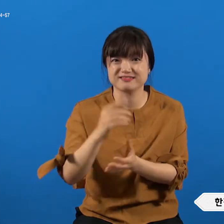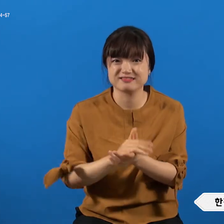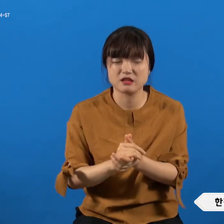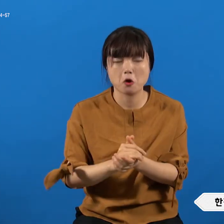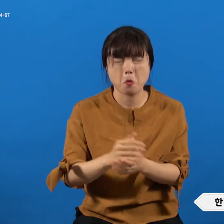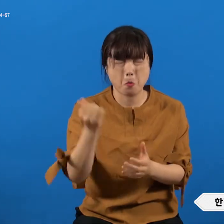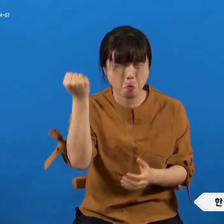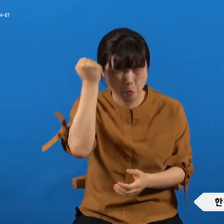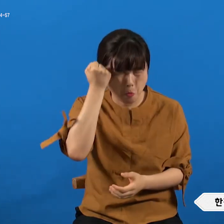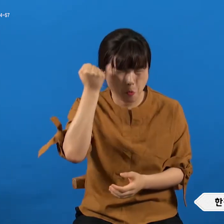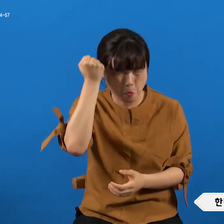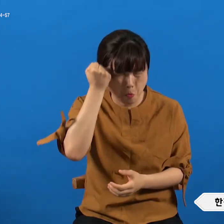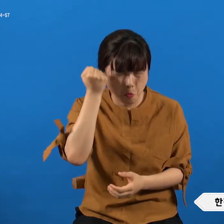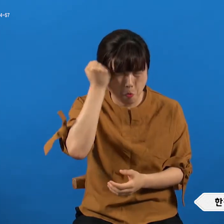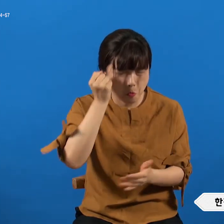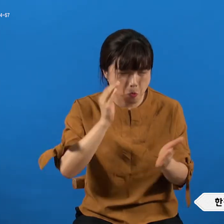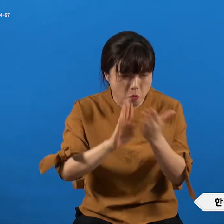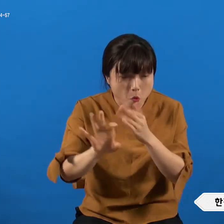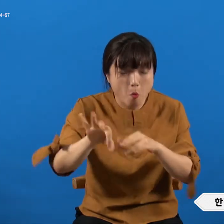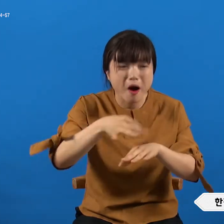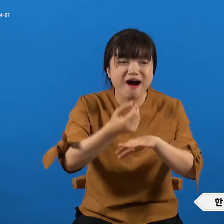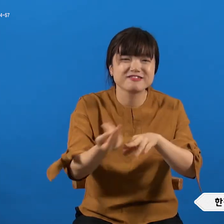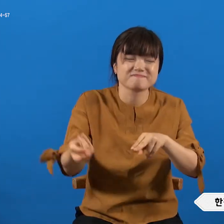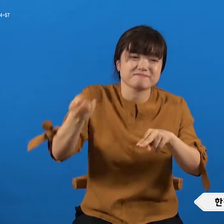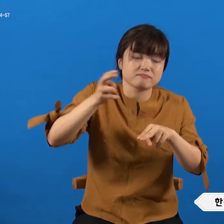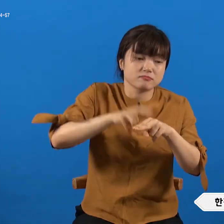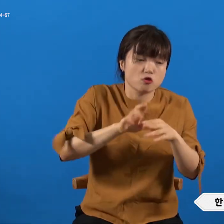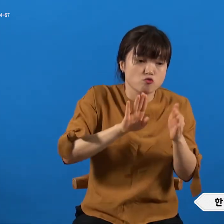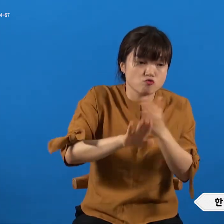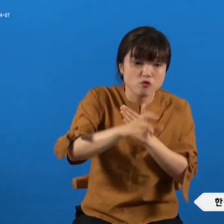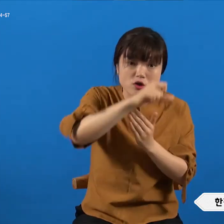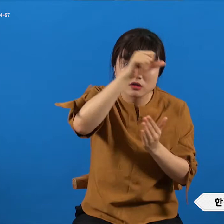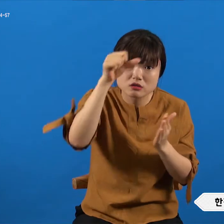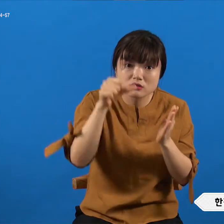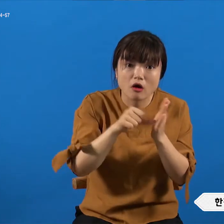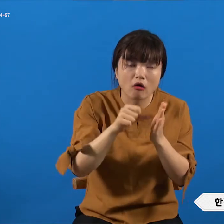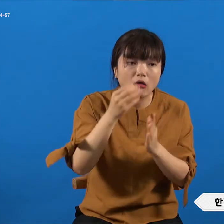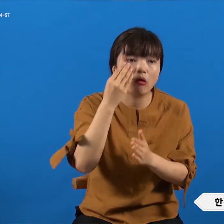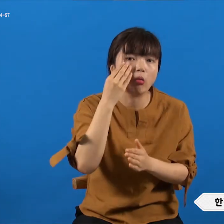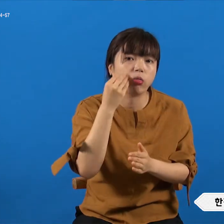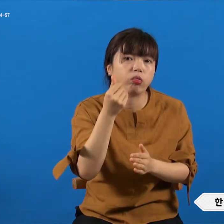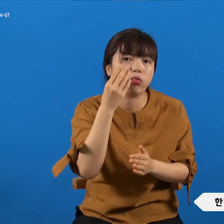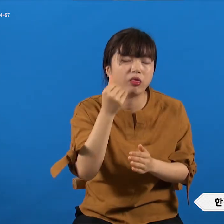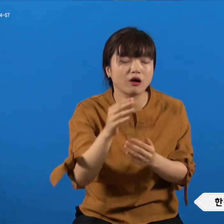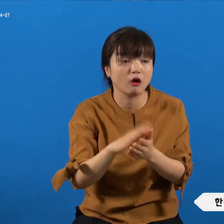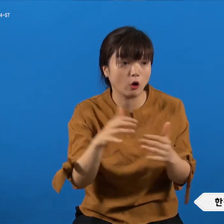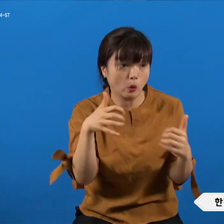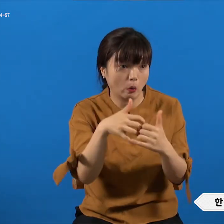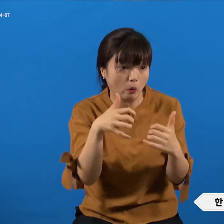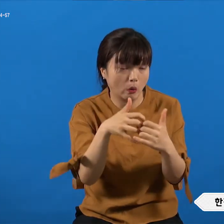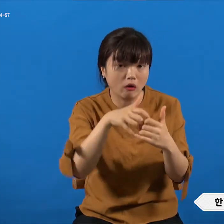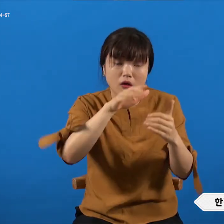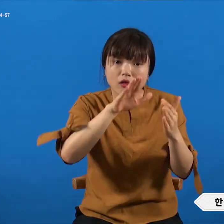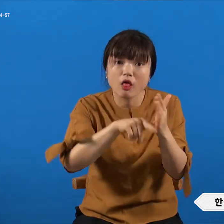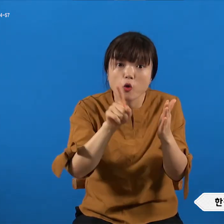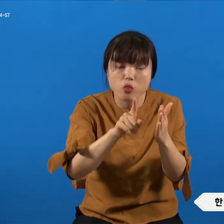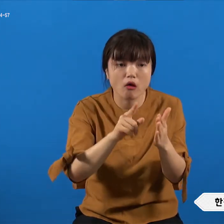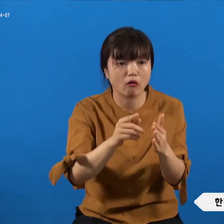고생하다가 이제 겨우 왕이 됐습니다. 그리고 나니까 인생이 쫙 펴있는데 전쟁을 했다